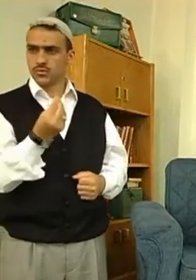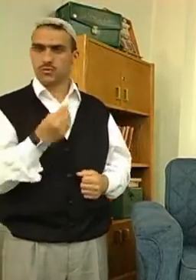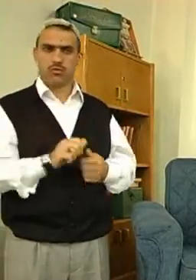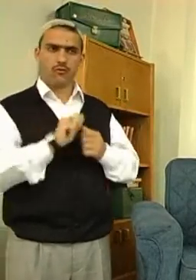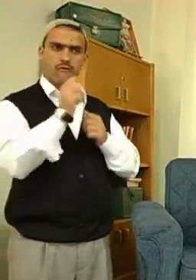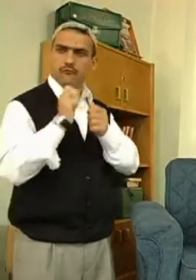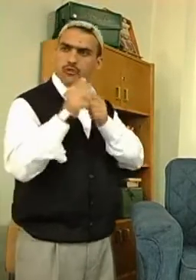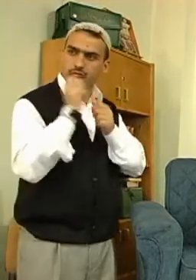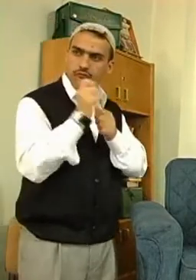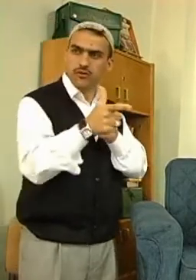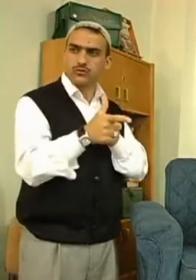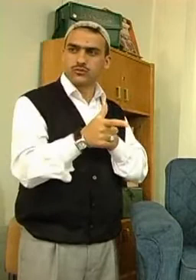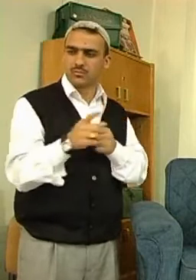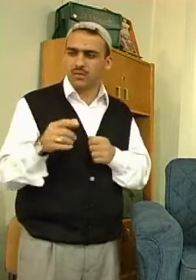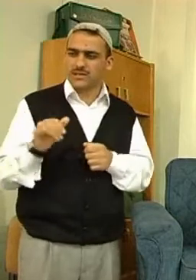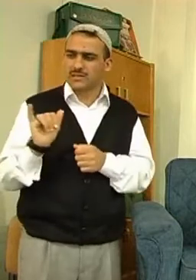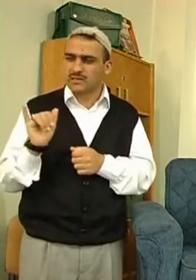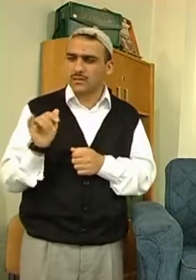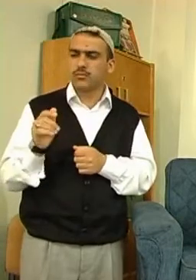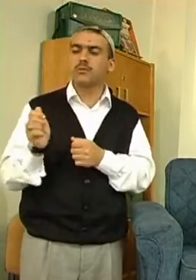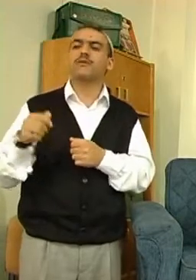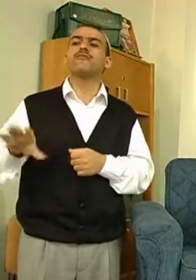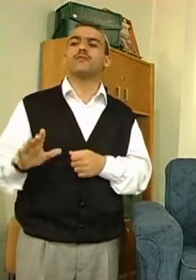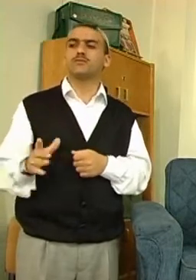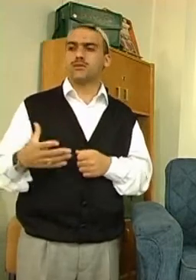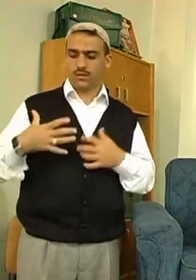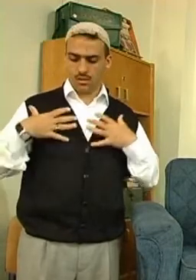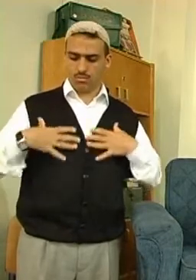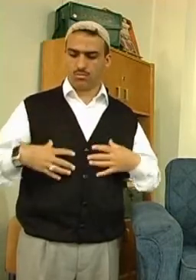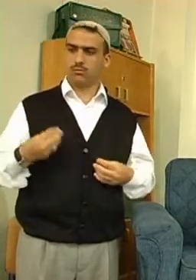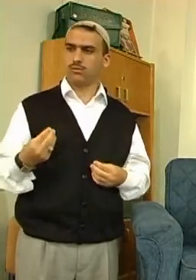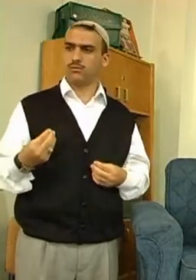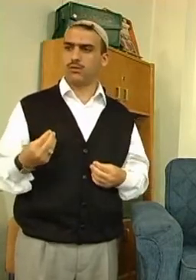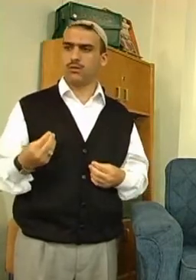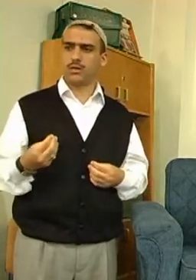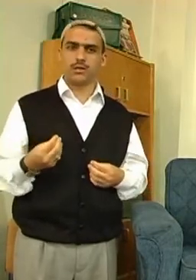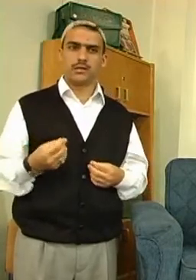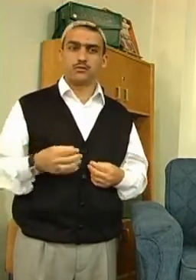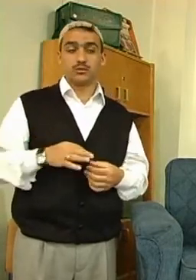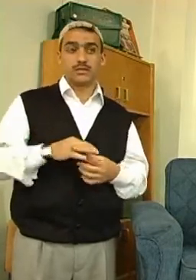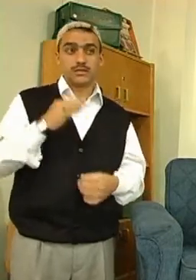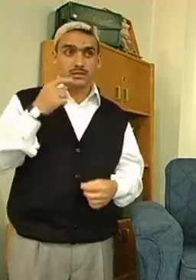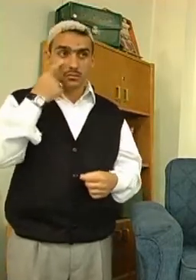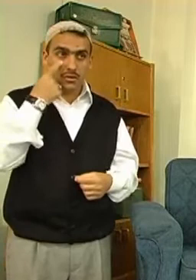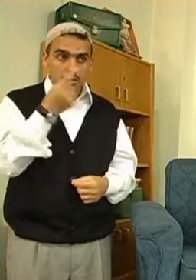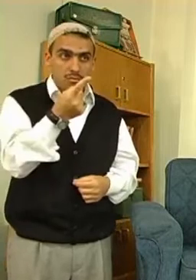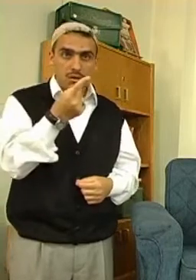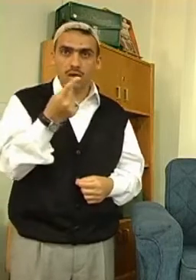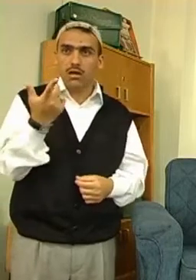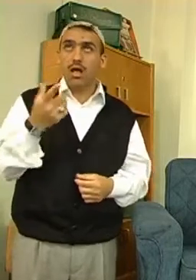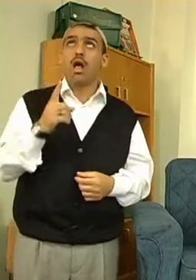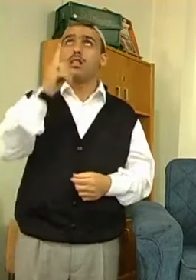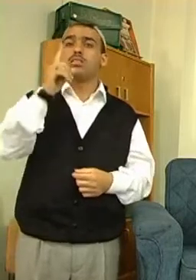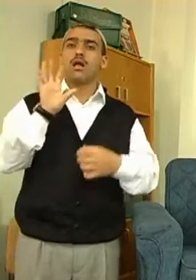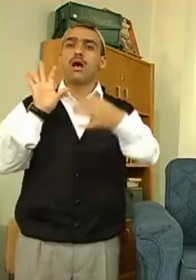alıyor. Çok fazla farkı yok yani. Ya bu kadar da kalırsa çok fazla farkı yok yani. Değil mi?